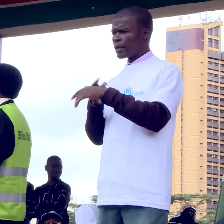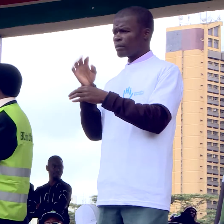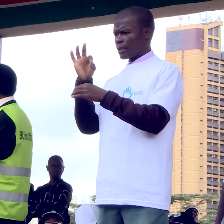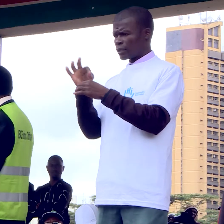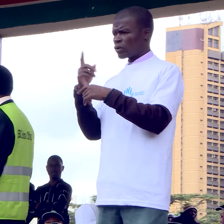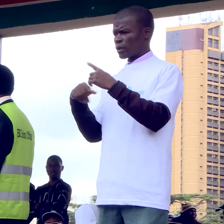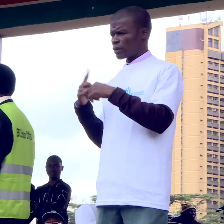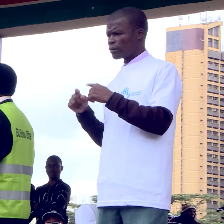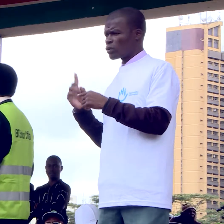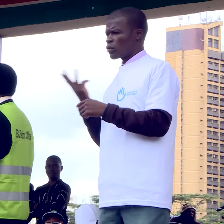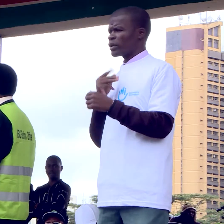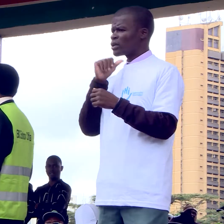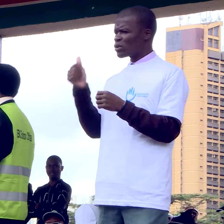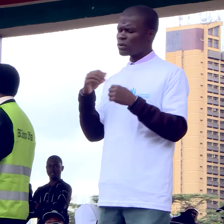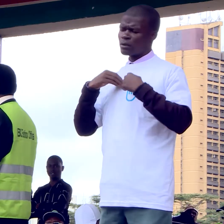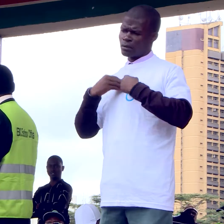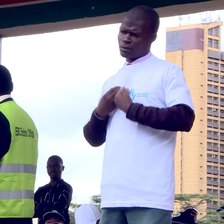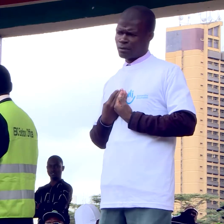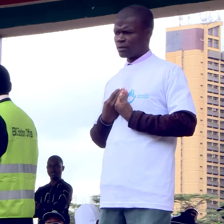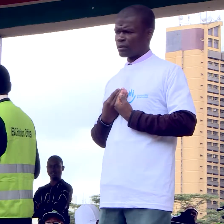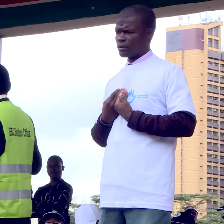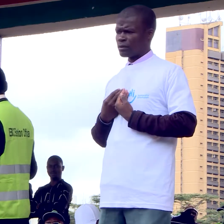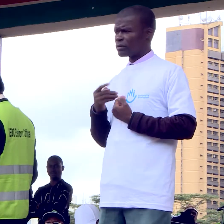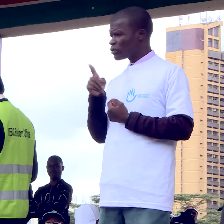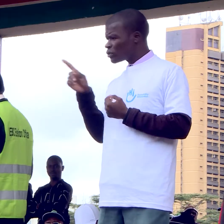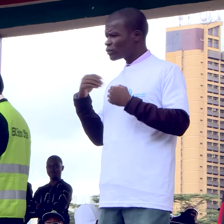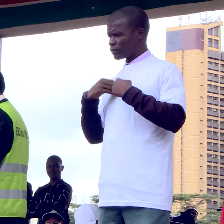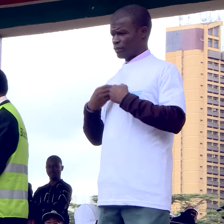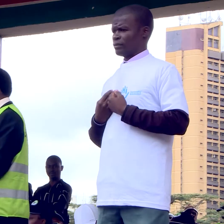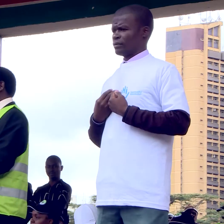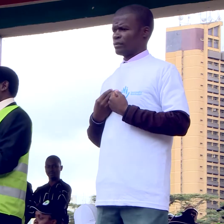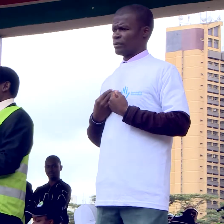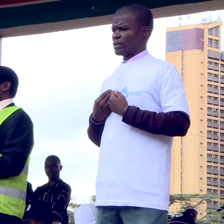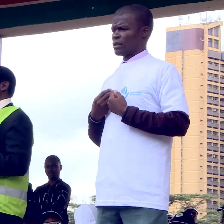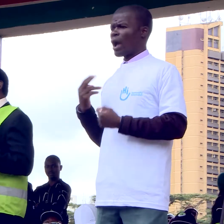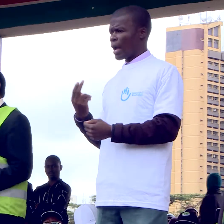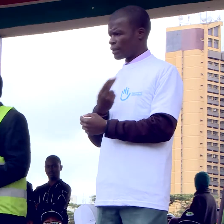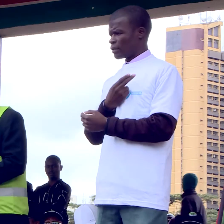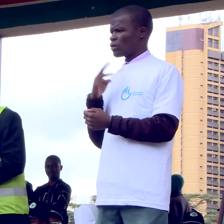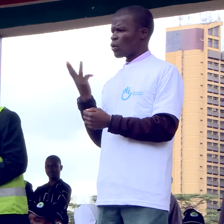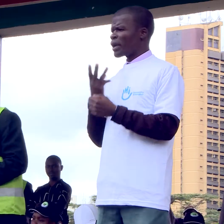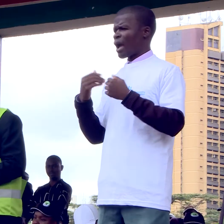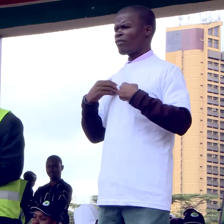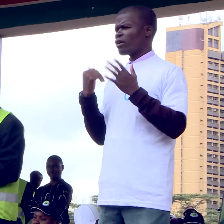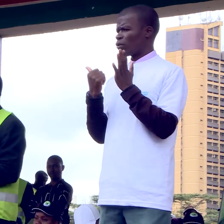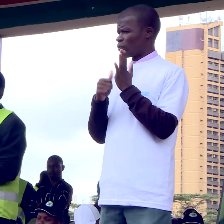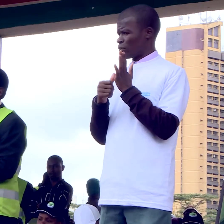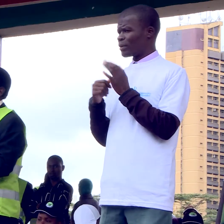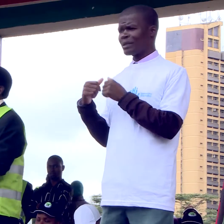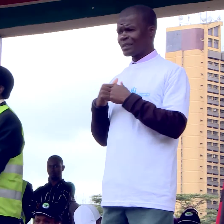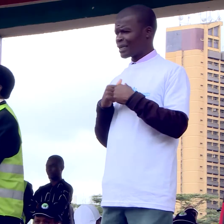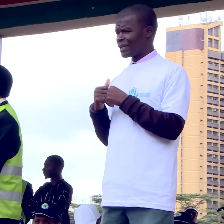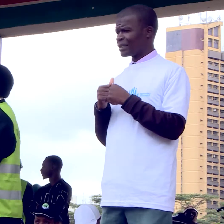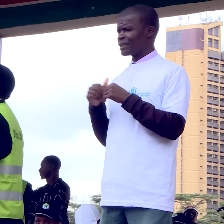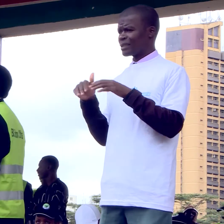pia hawatuchoshi na kuwachosha katika shughuli zenu za kiofisi. Tumekuwa na tatizo katika taifa hili